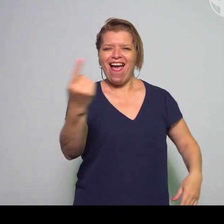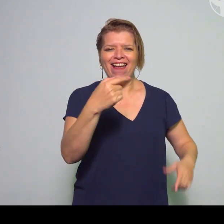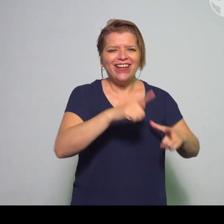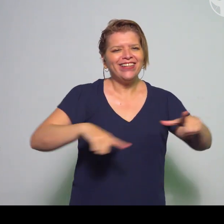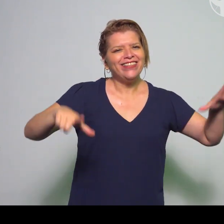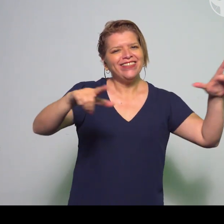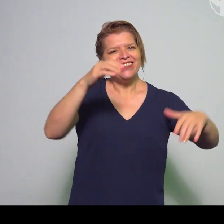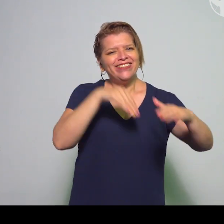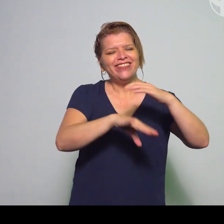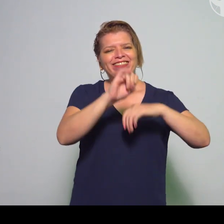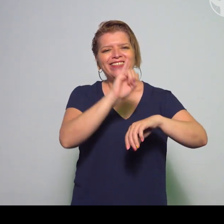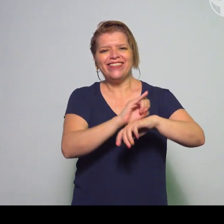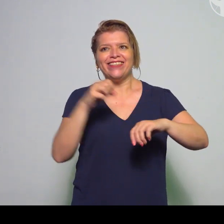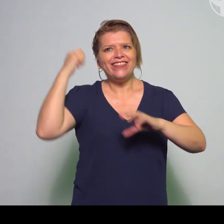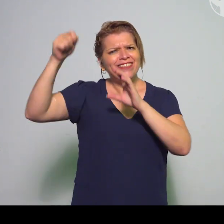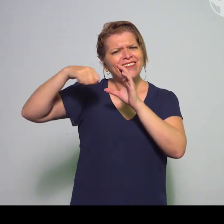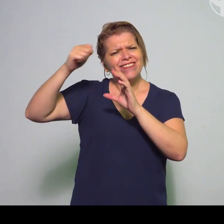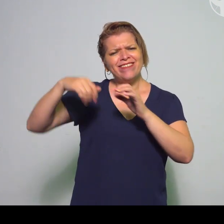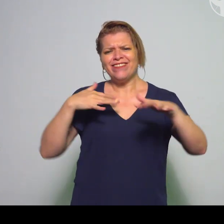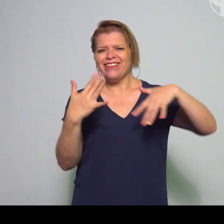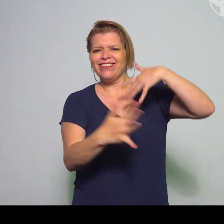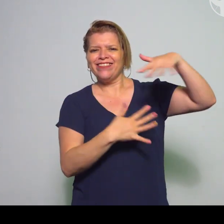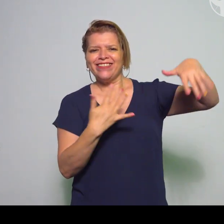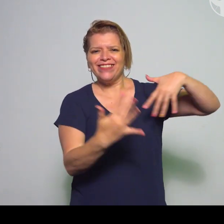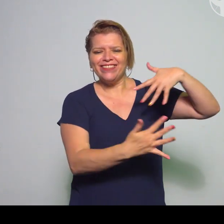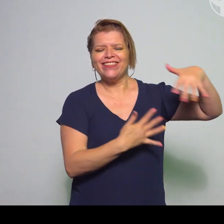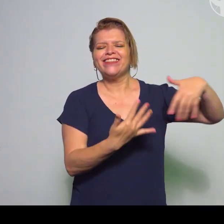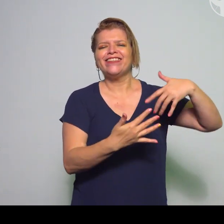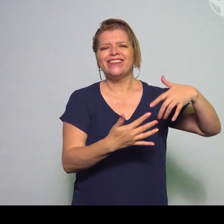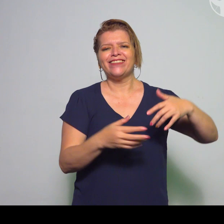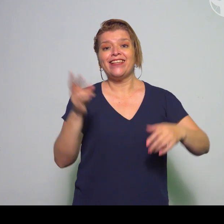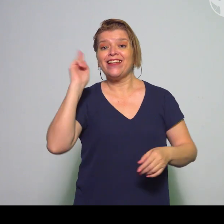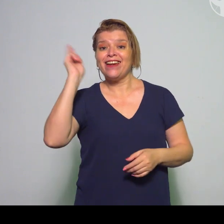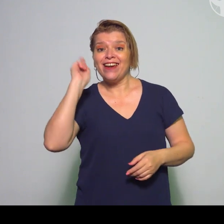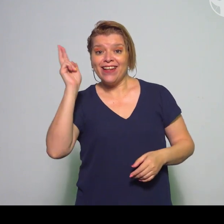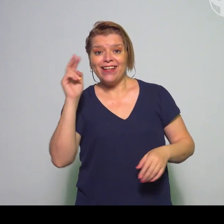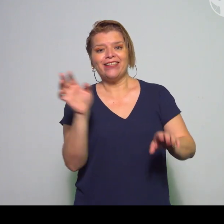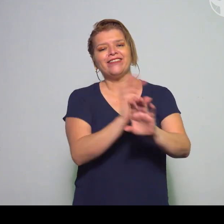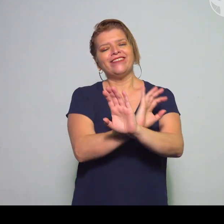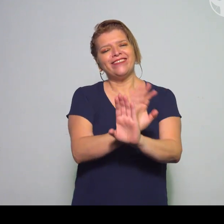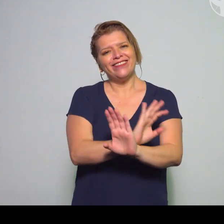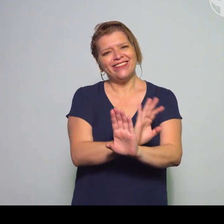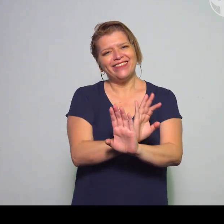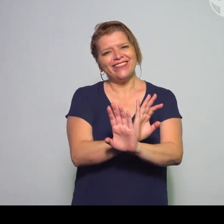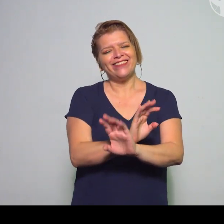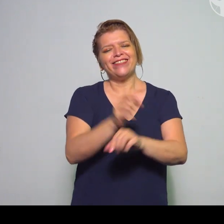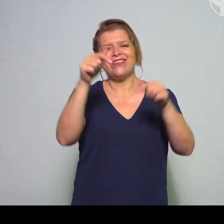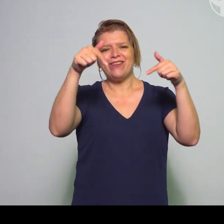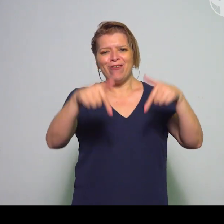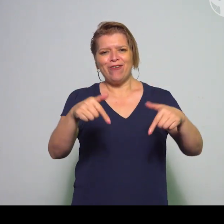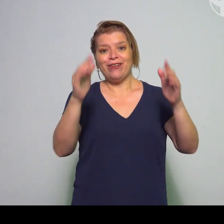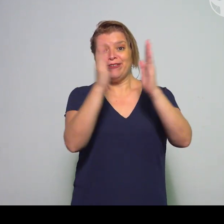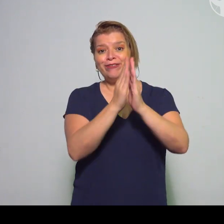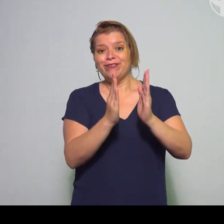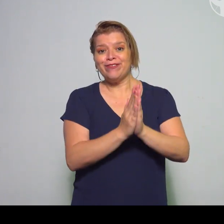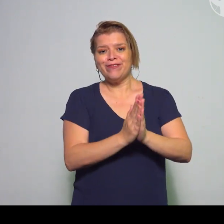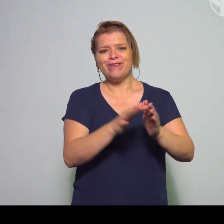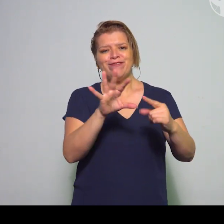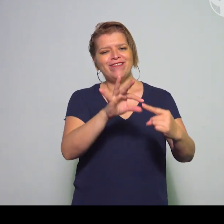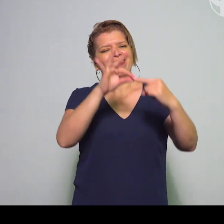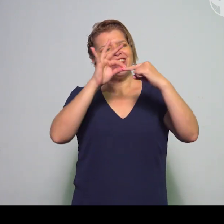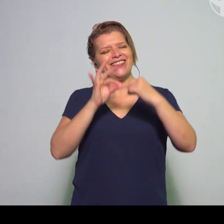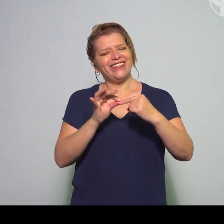puntos, cines, a las diferentes plataformas electrónicas, a las radios y a la televisión. Hoy es un domingo